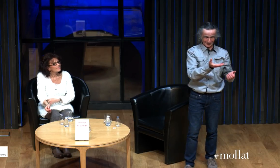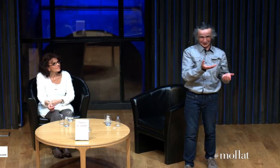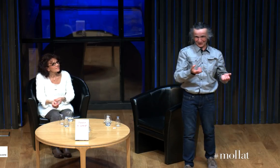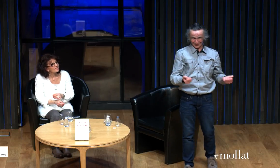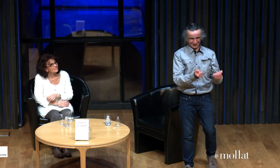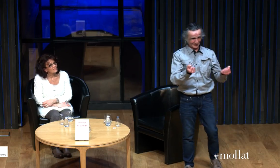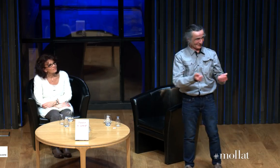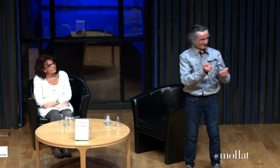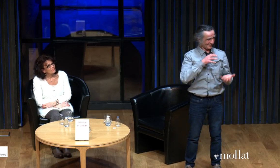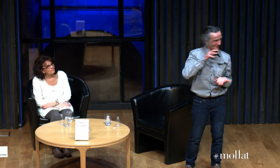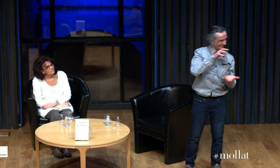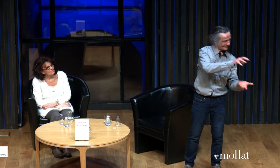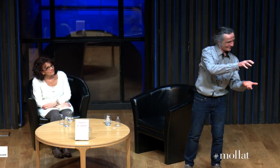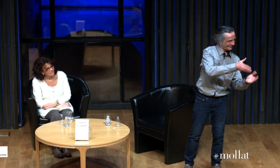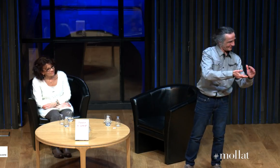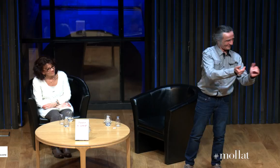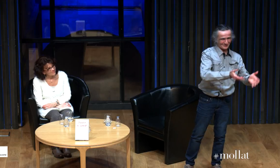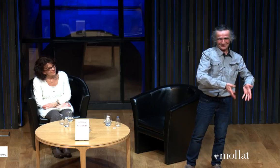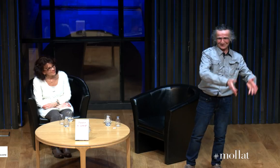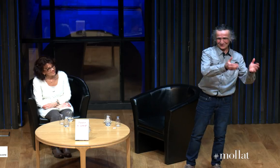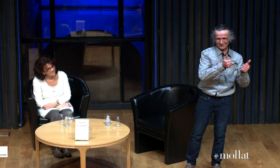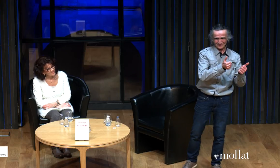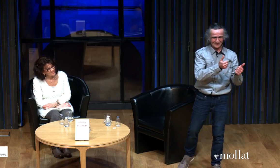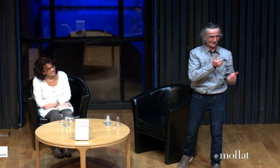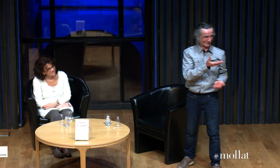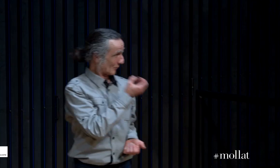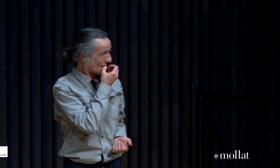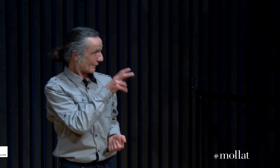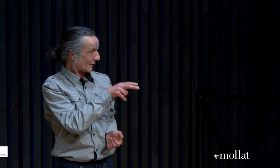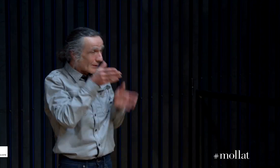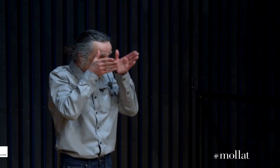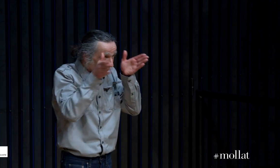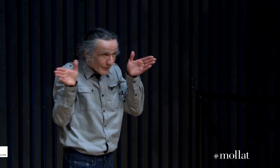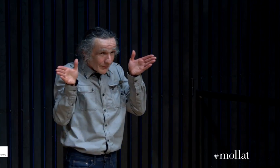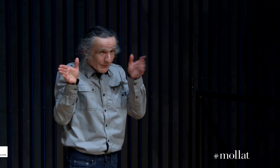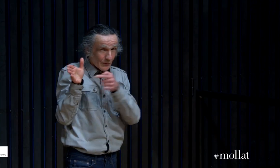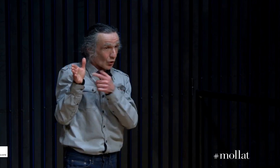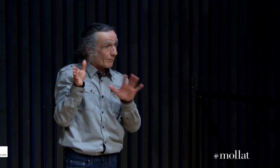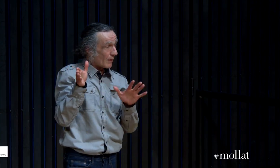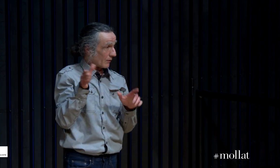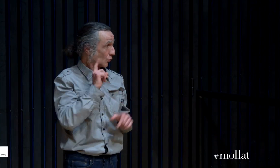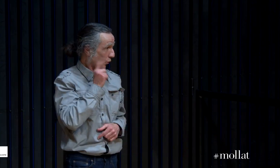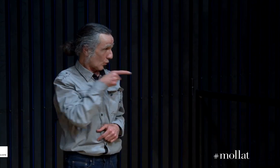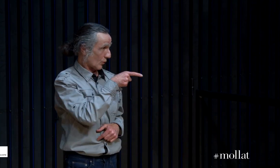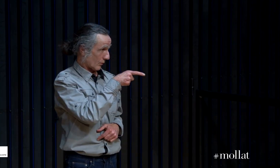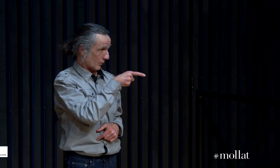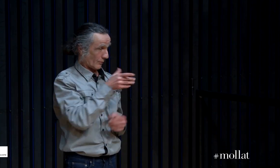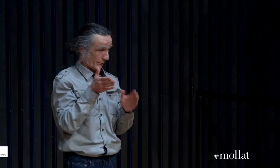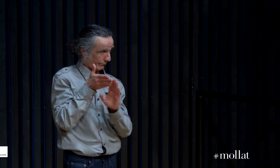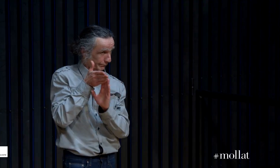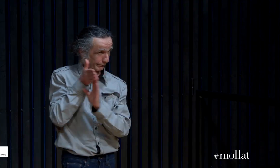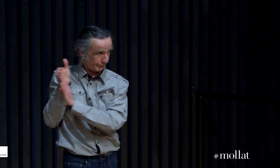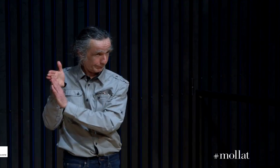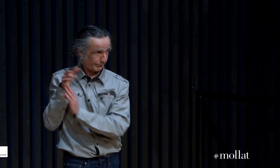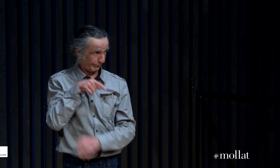Mais c'est très bien, c'est le genre de jeunes comme vous qui allez prendre le relais de notre militantisme. Oui, comment leur ouvrir l'esprit?